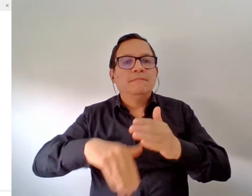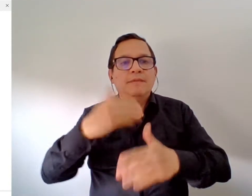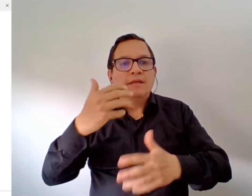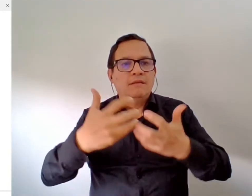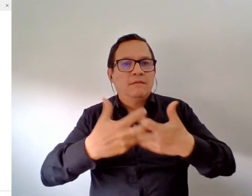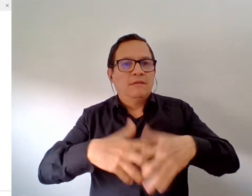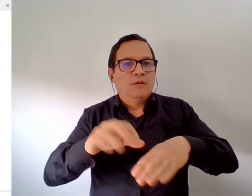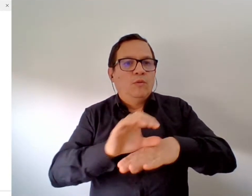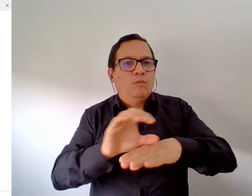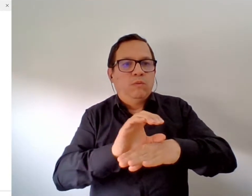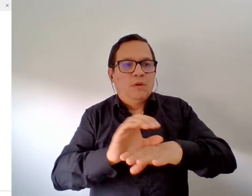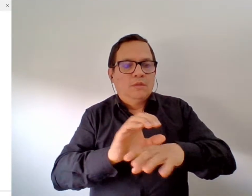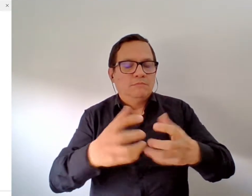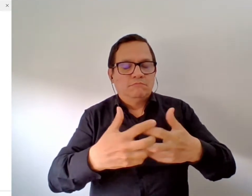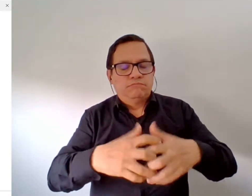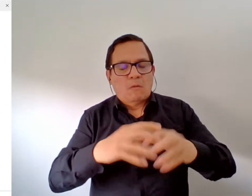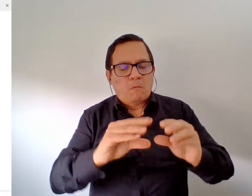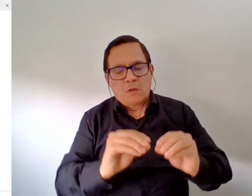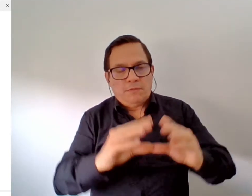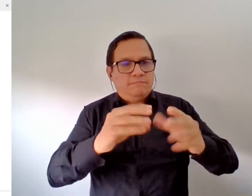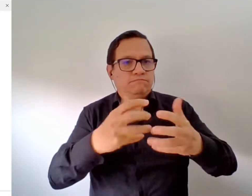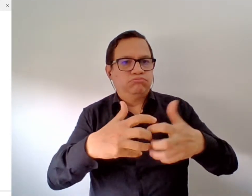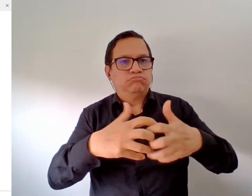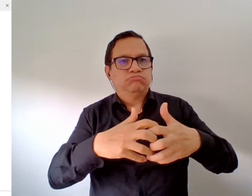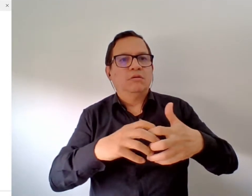Inicio de la máquina con Knoppix.